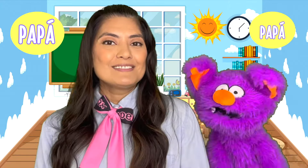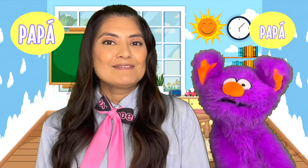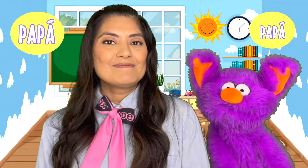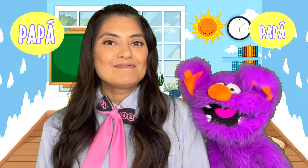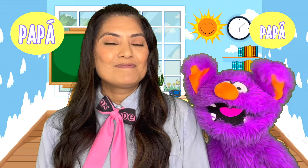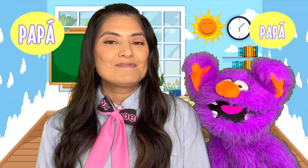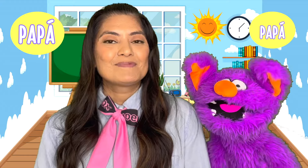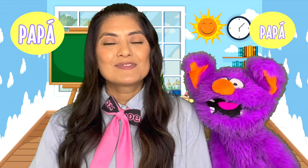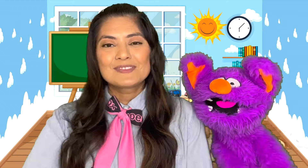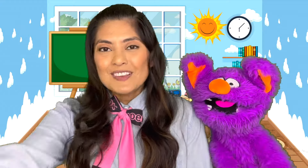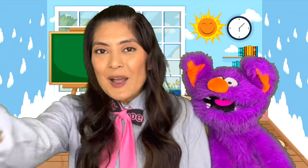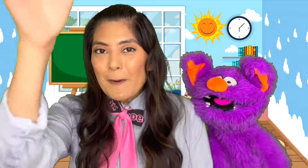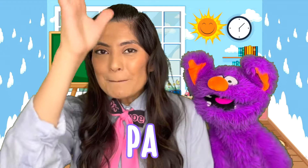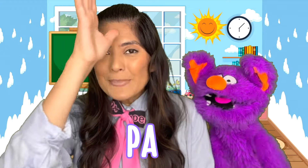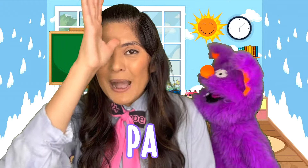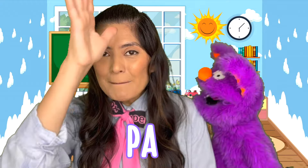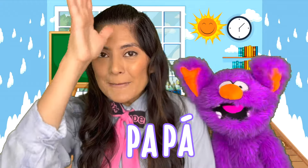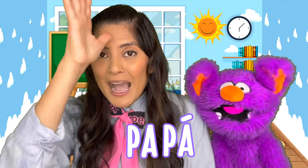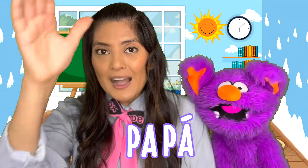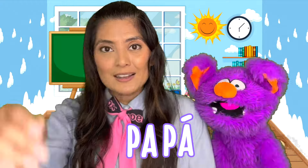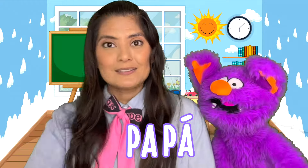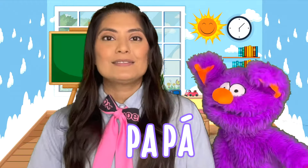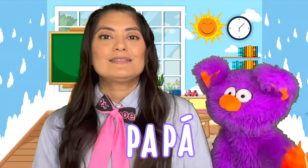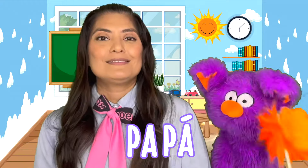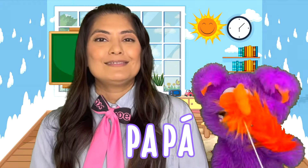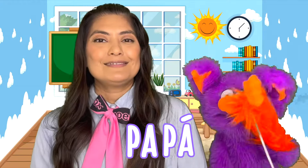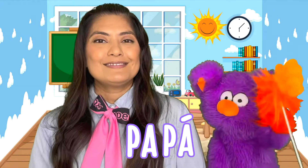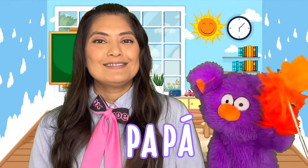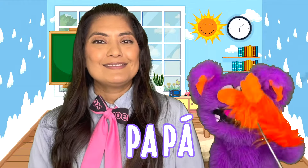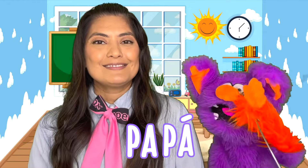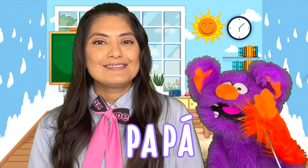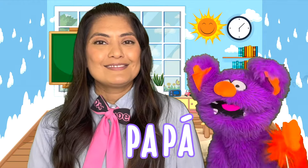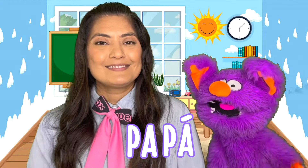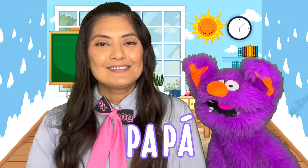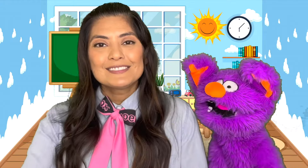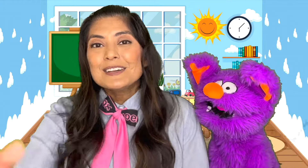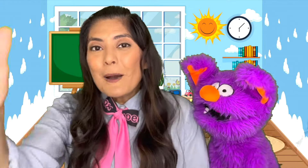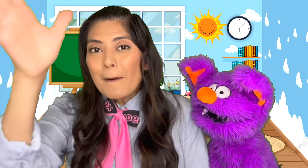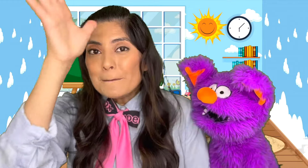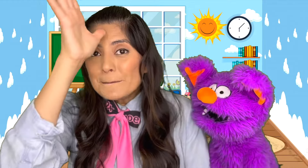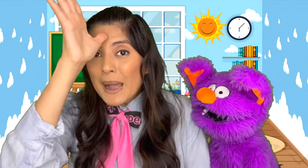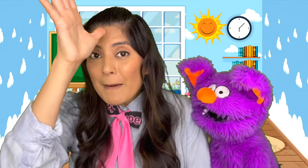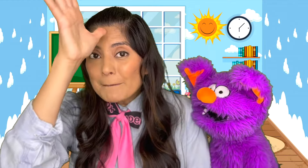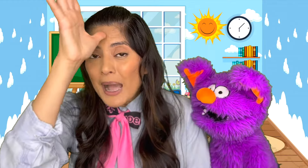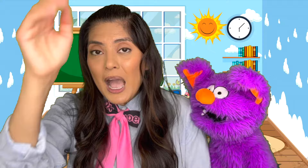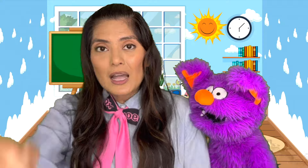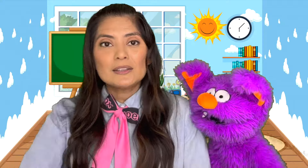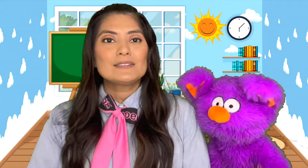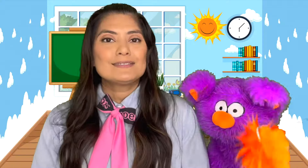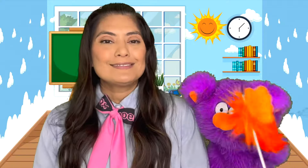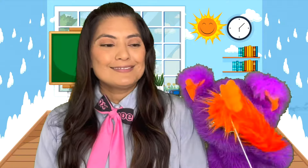Papá. Papá. Papá. Papá.